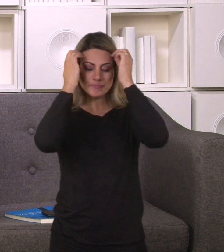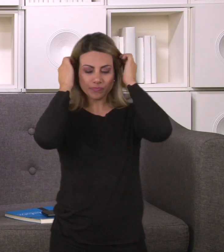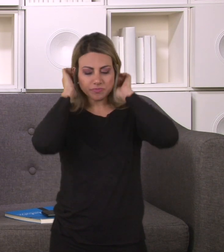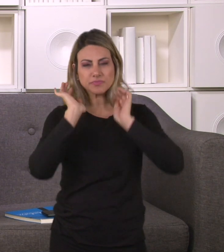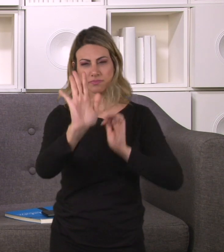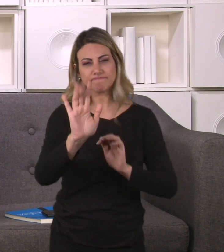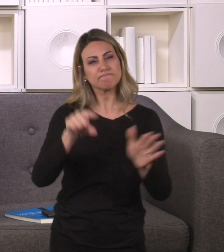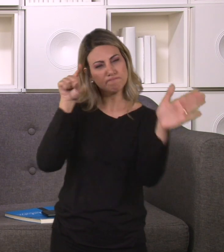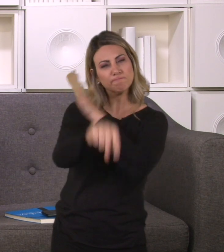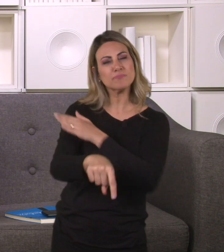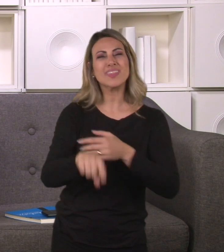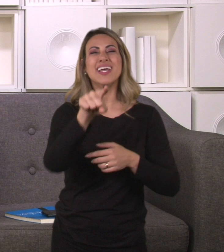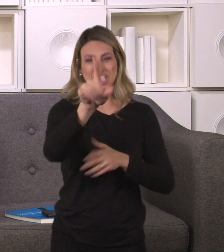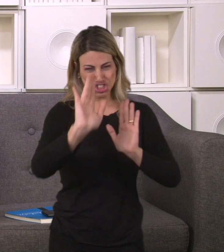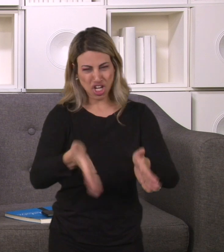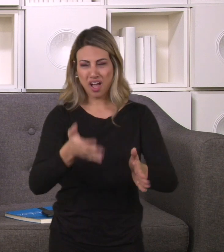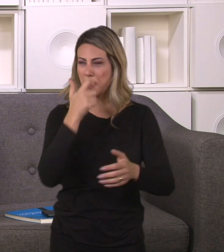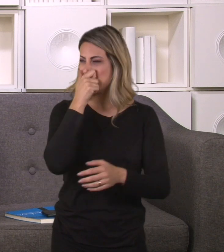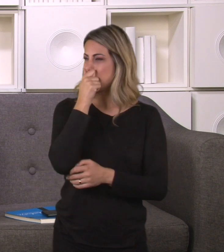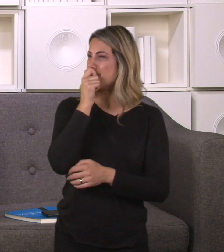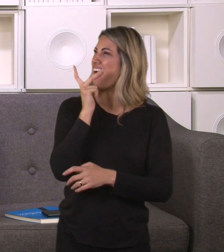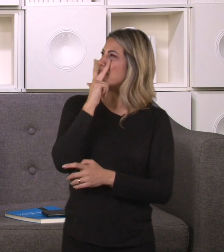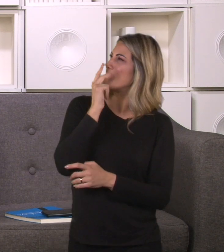Qual dessas tentações